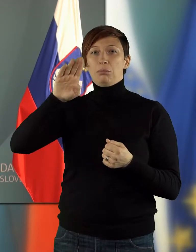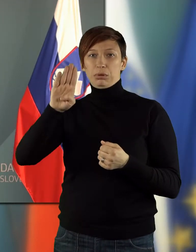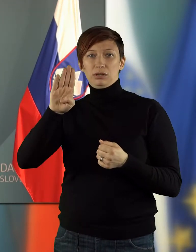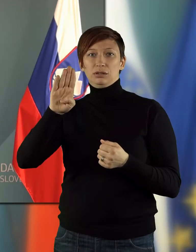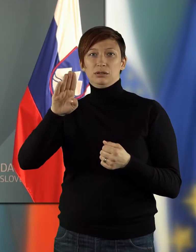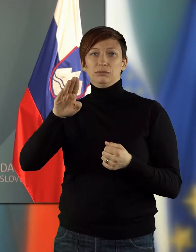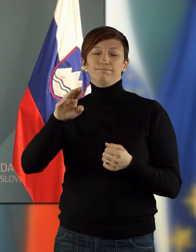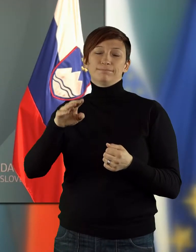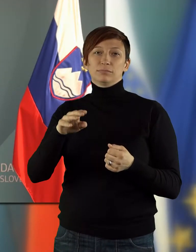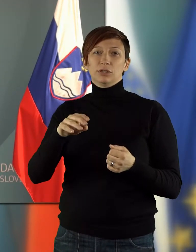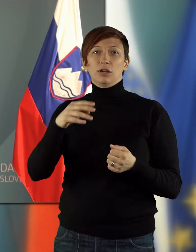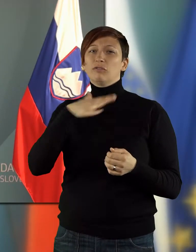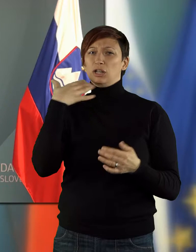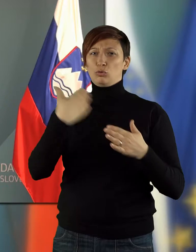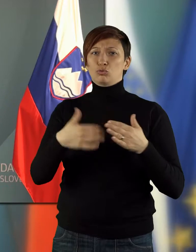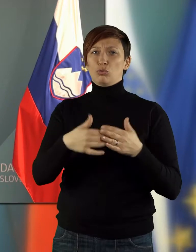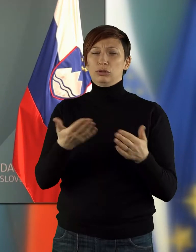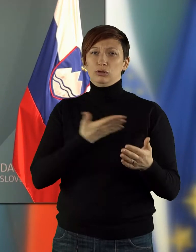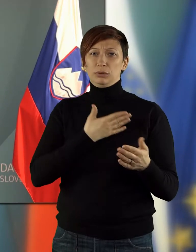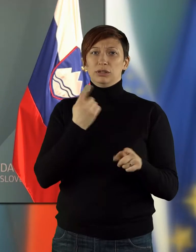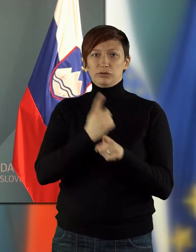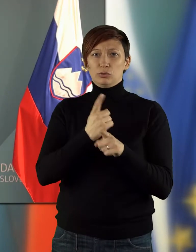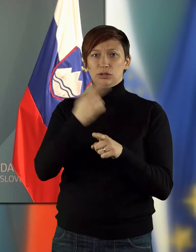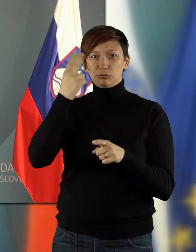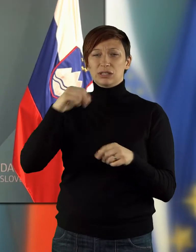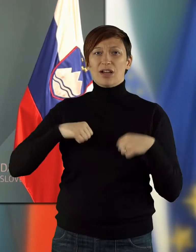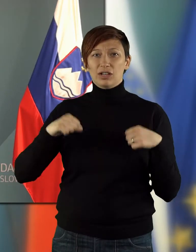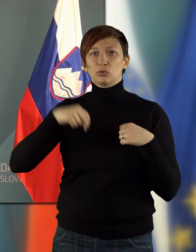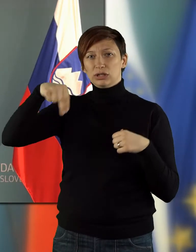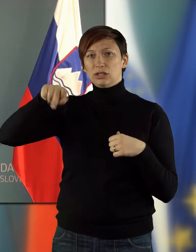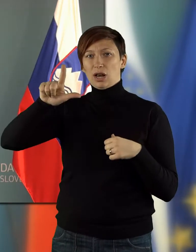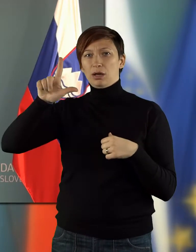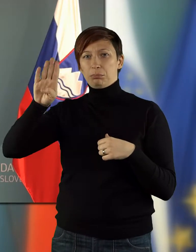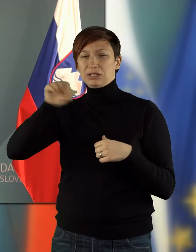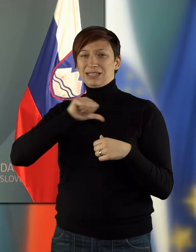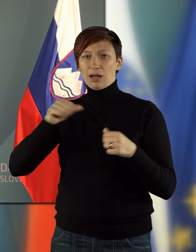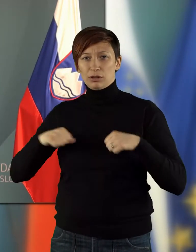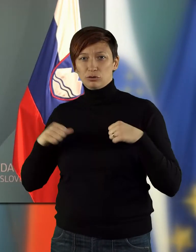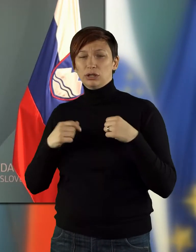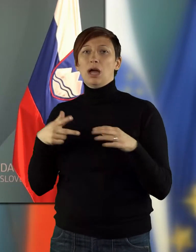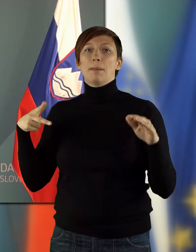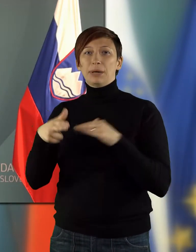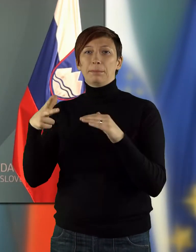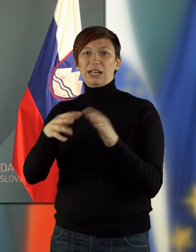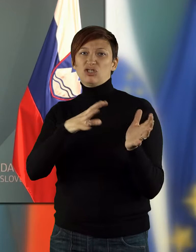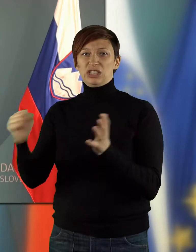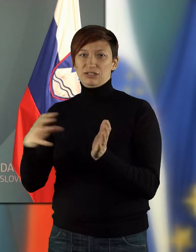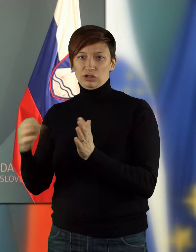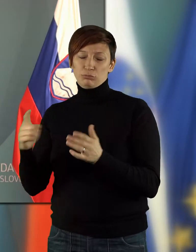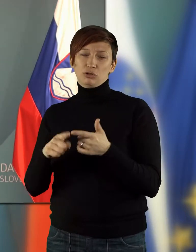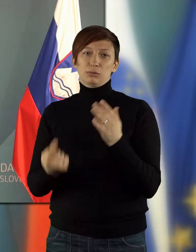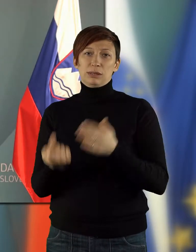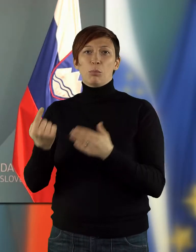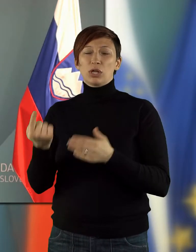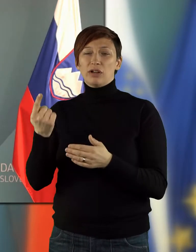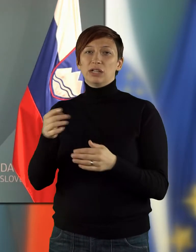NLB utrpela neke znatne škode, seveda se mora tudi NLB sama prizadevati, da prepreči takšne izvršbe, kolikor je mogoče, če bi